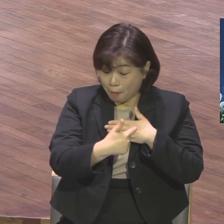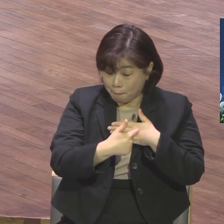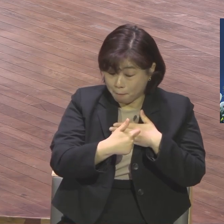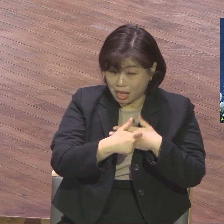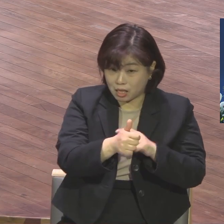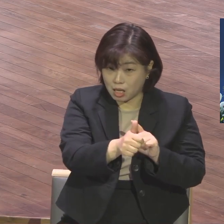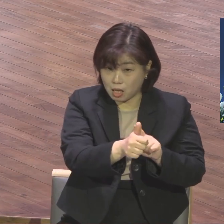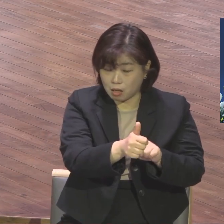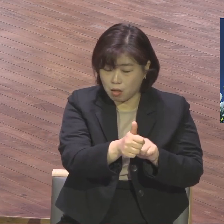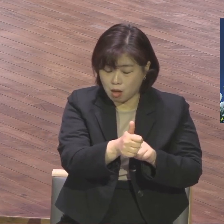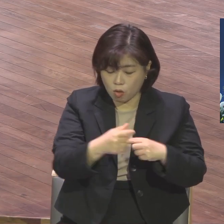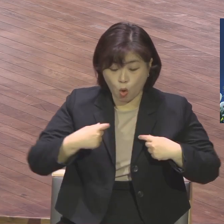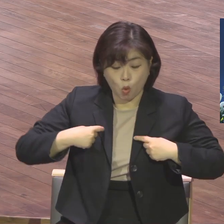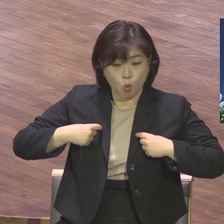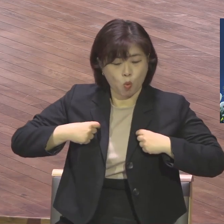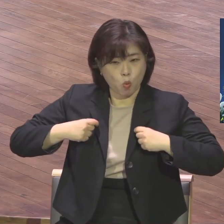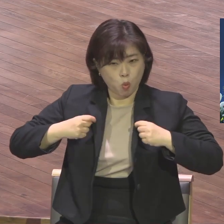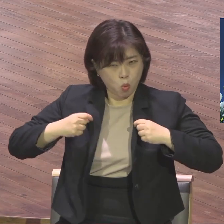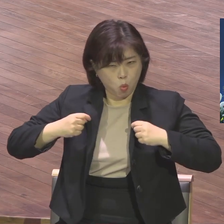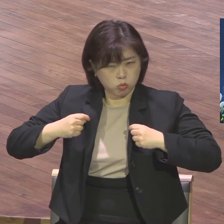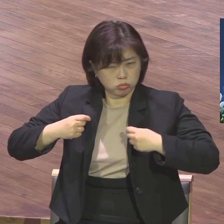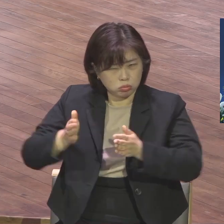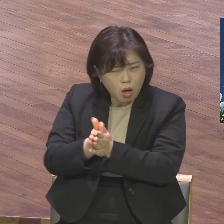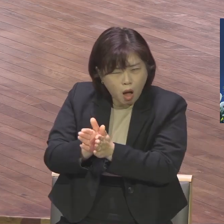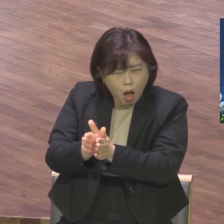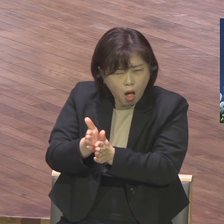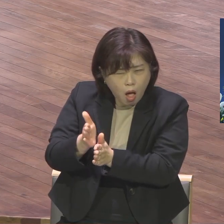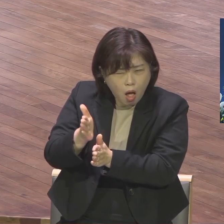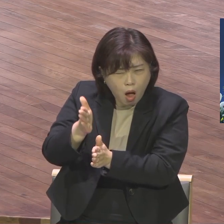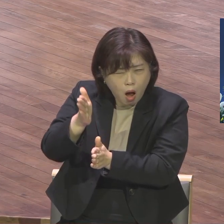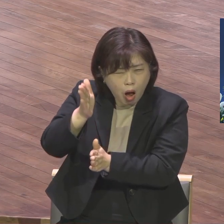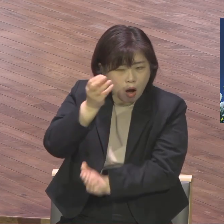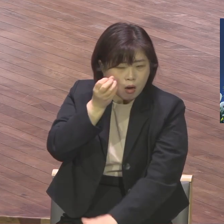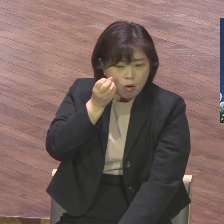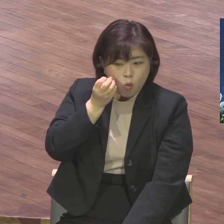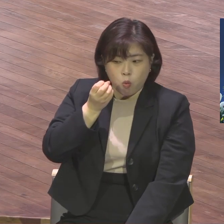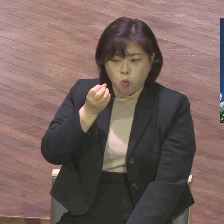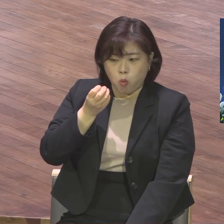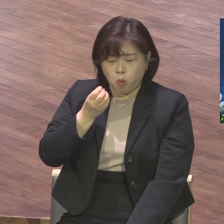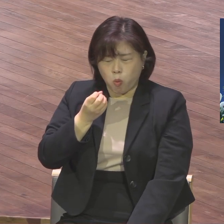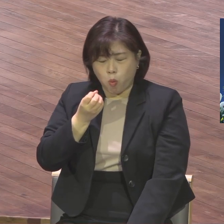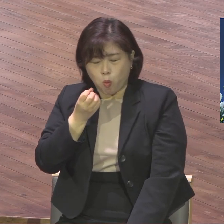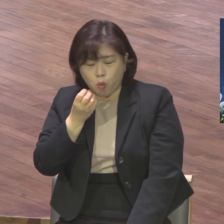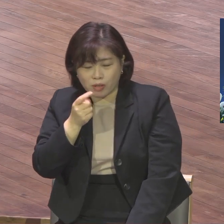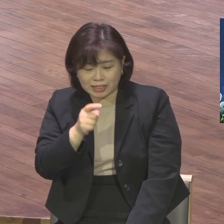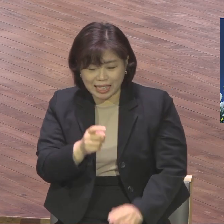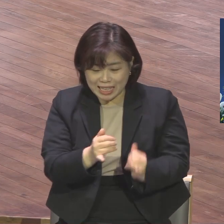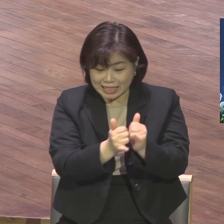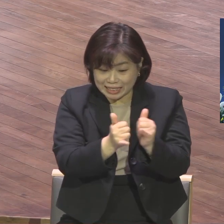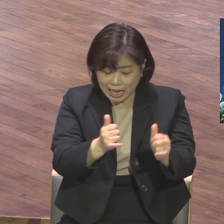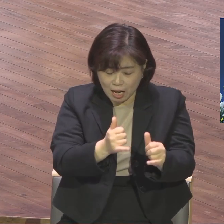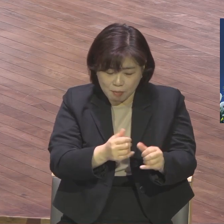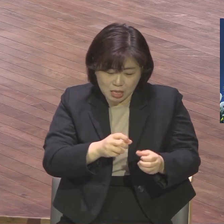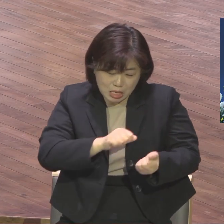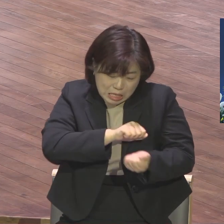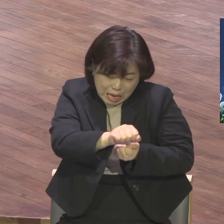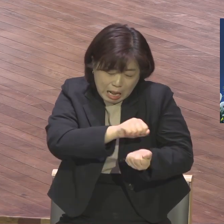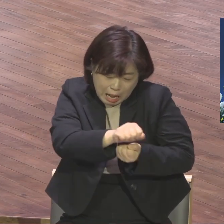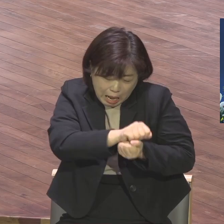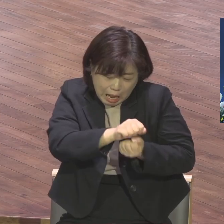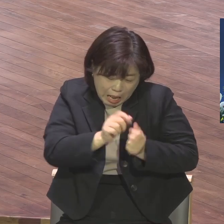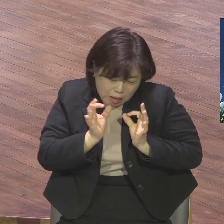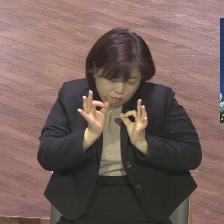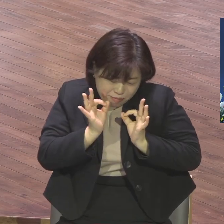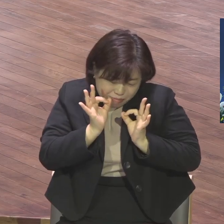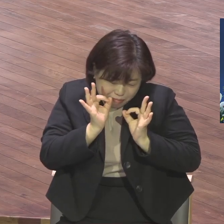옷이 광채가 나며 세상에서 빨래하는 자가 그렇게 희게 할 수 없을 만큼